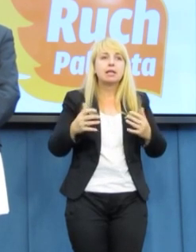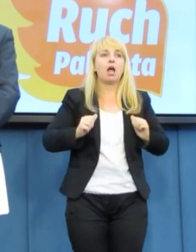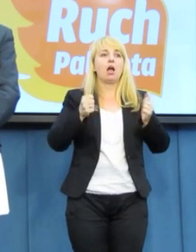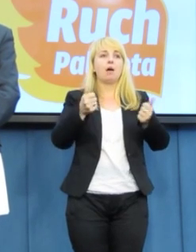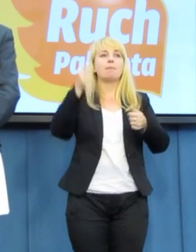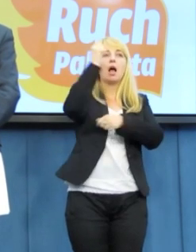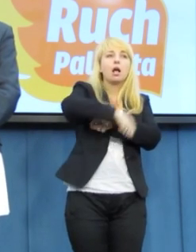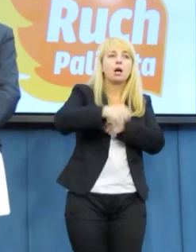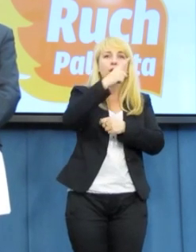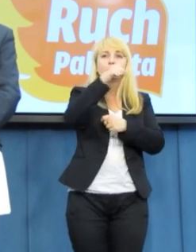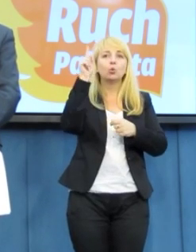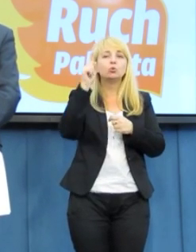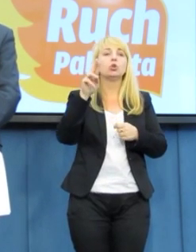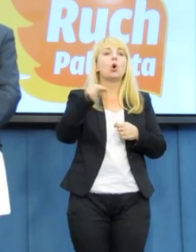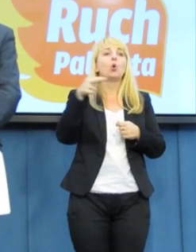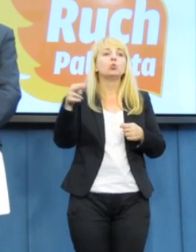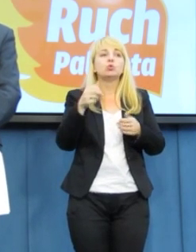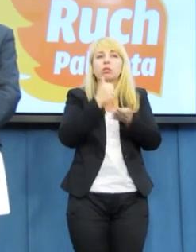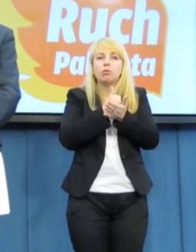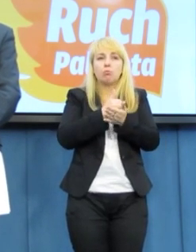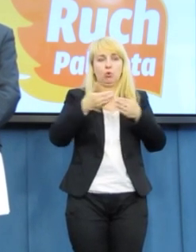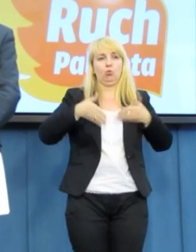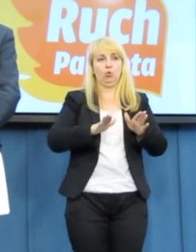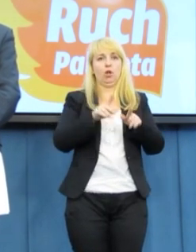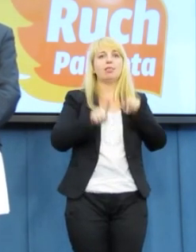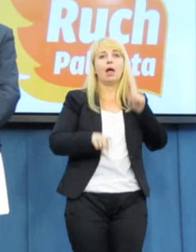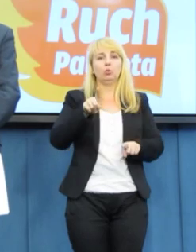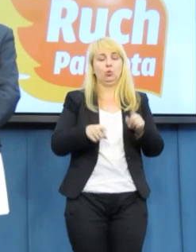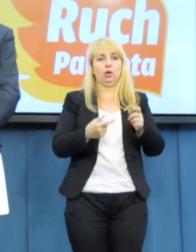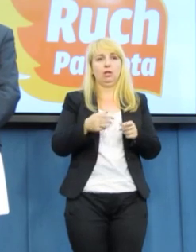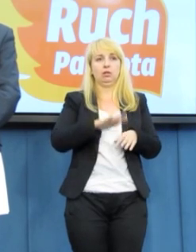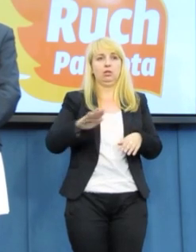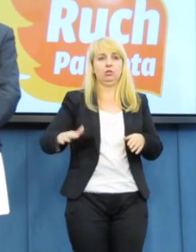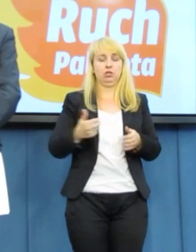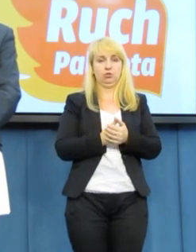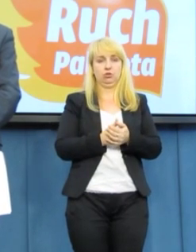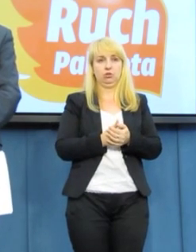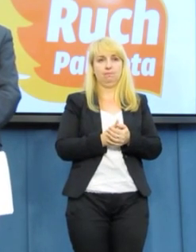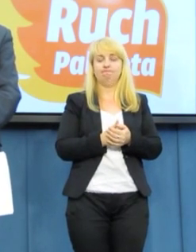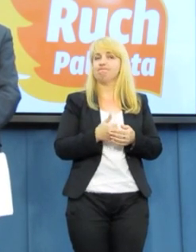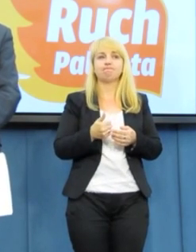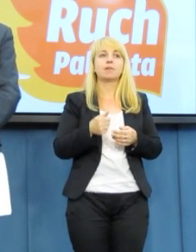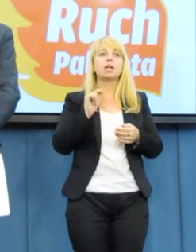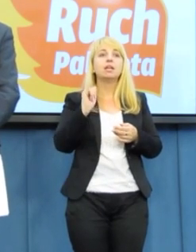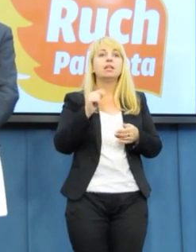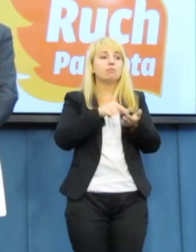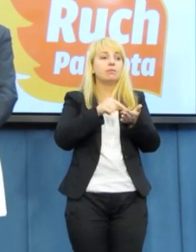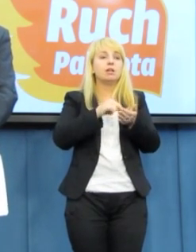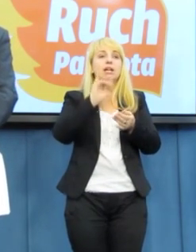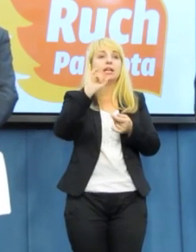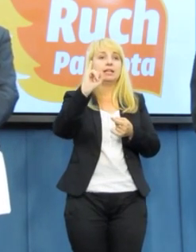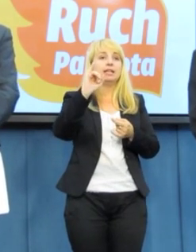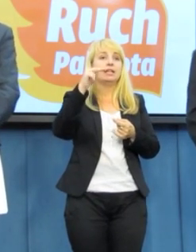dzieci, jeżeli z przyczyn chorobowych dzieci tych mieć nie może. I metoda in vitro jest jedyną